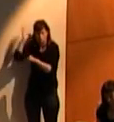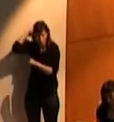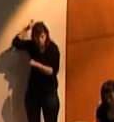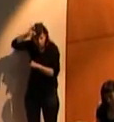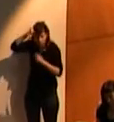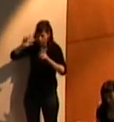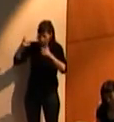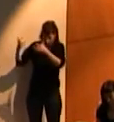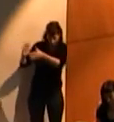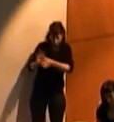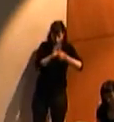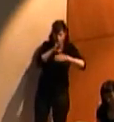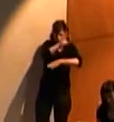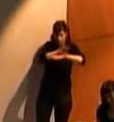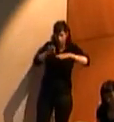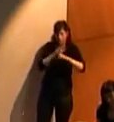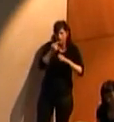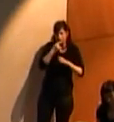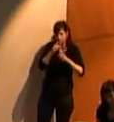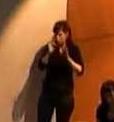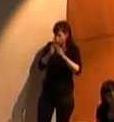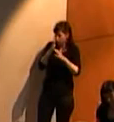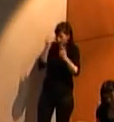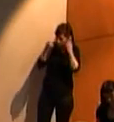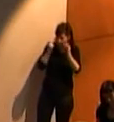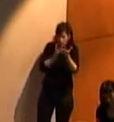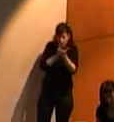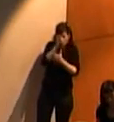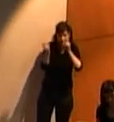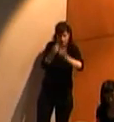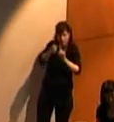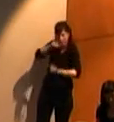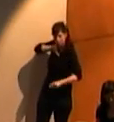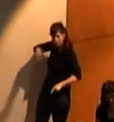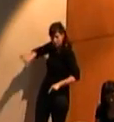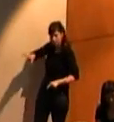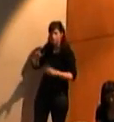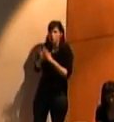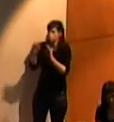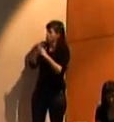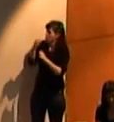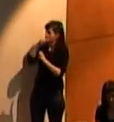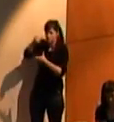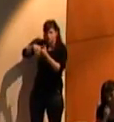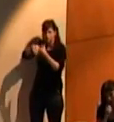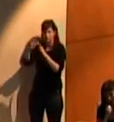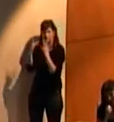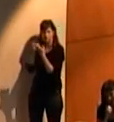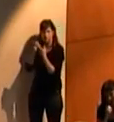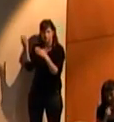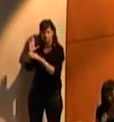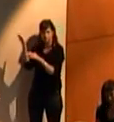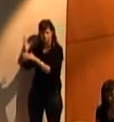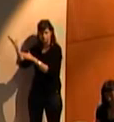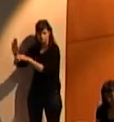qui sont réservés à ce type de public. Donc là, on va vous faire quelques exemples, parce qu'il y a certains